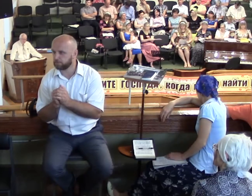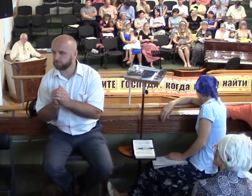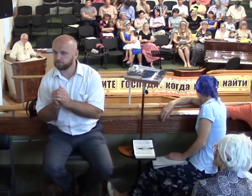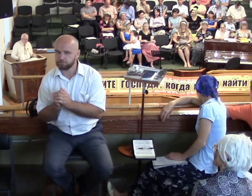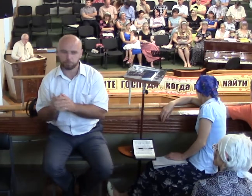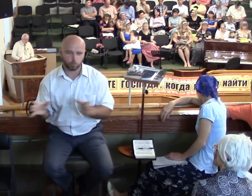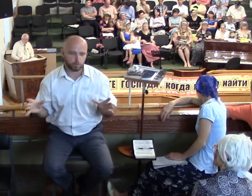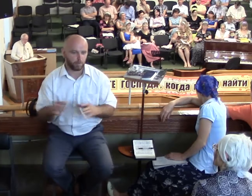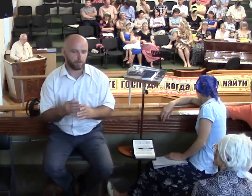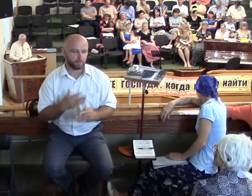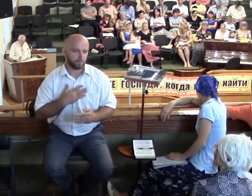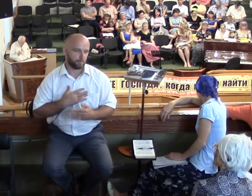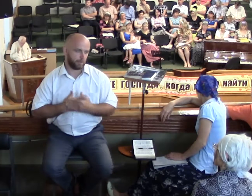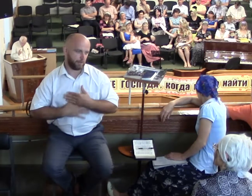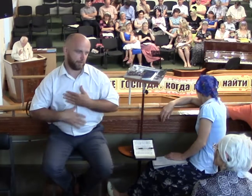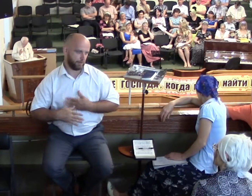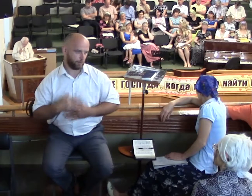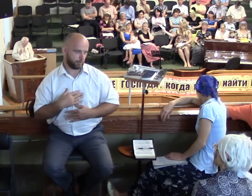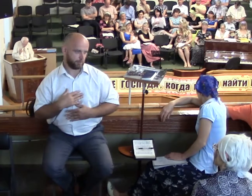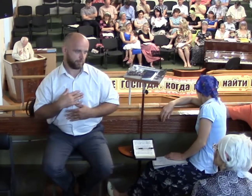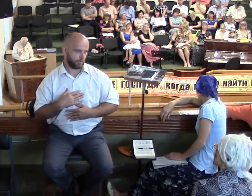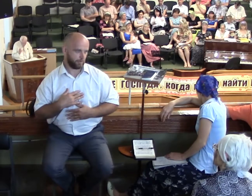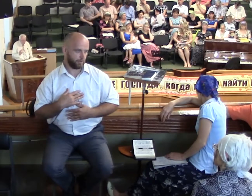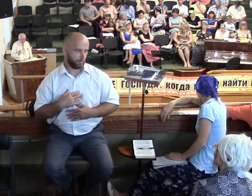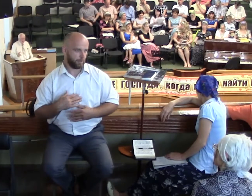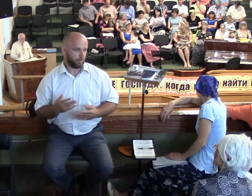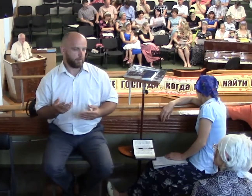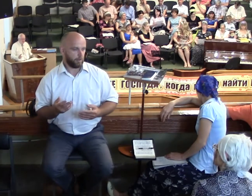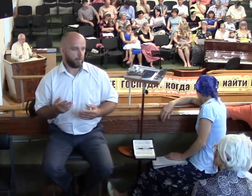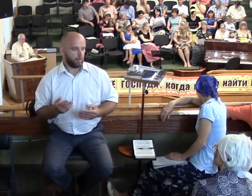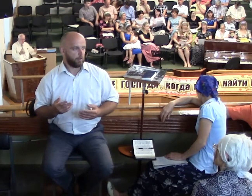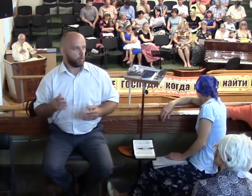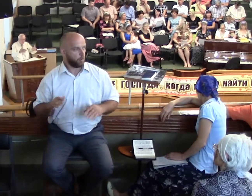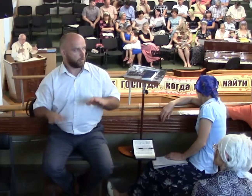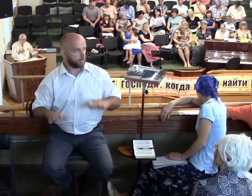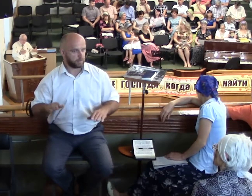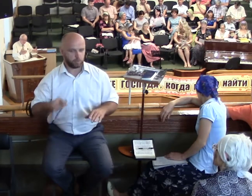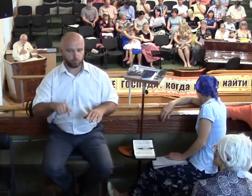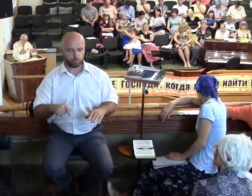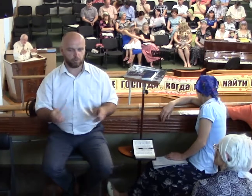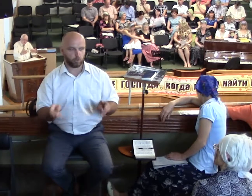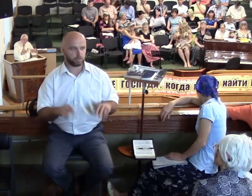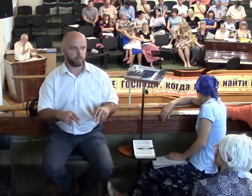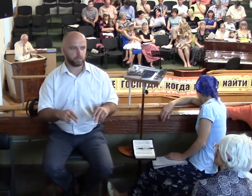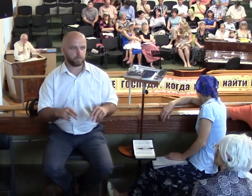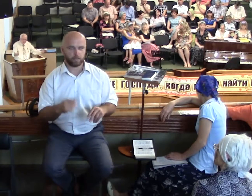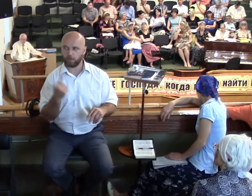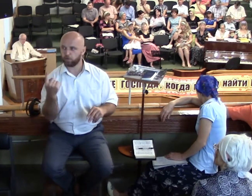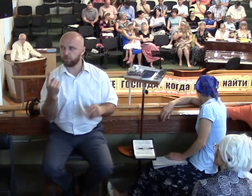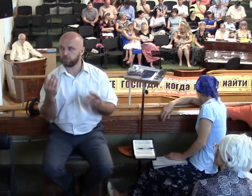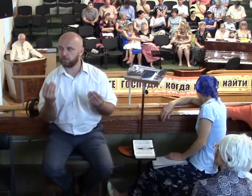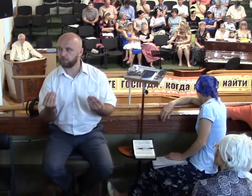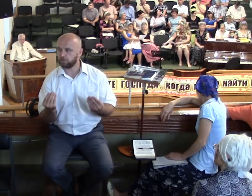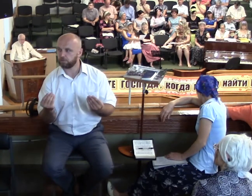он, знаете, начинается, первый псалом с первого стиха, вот этим призывом к